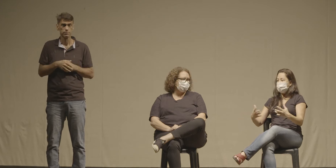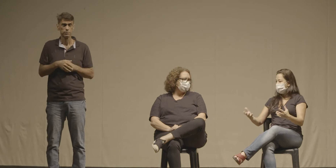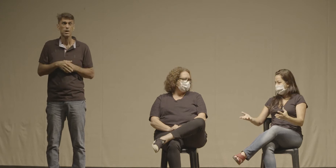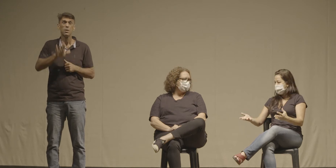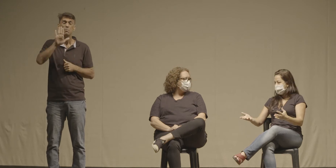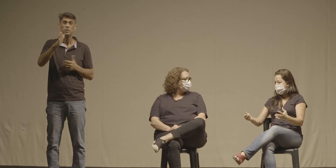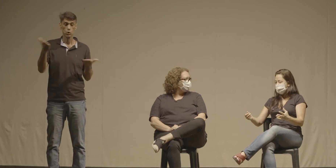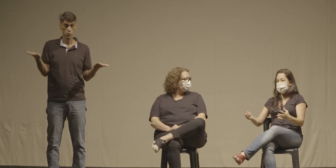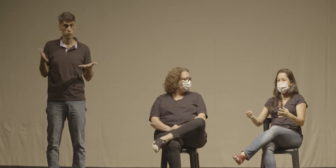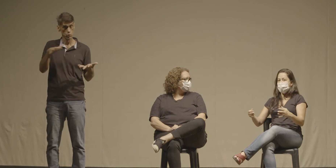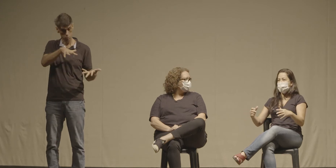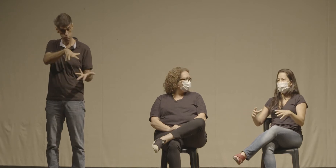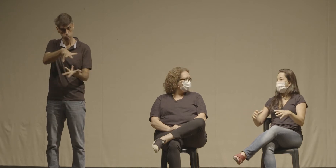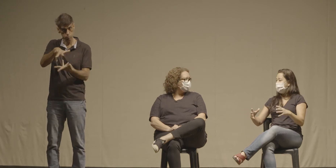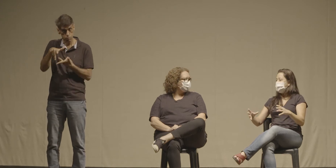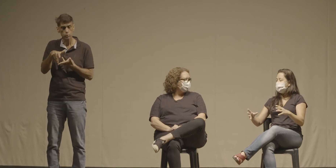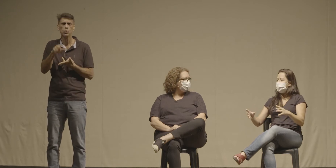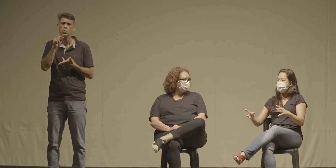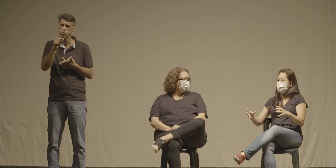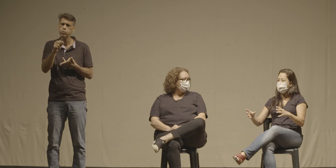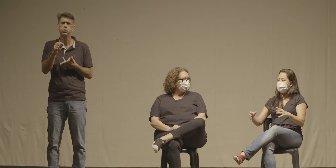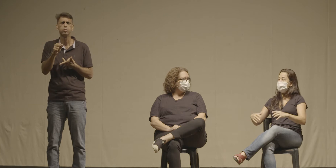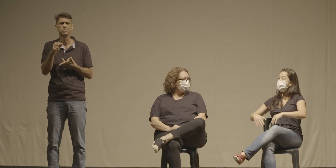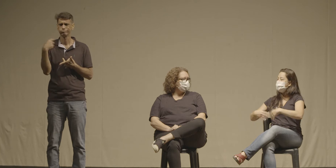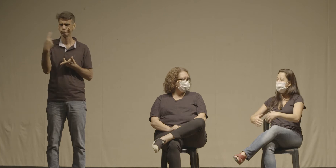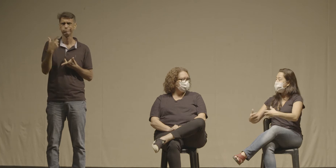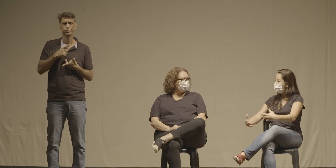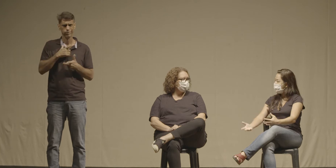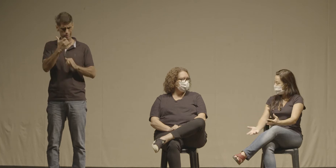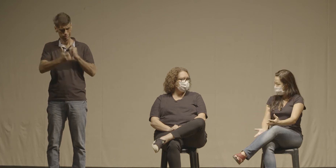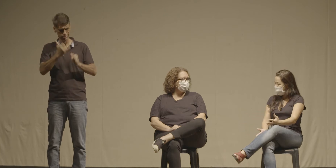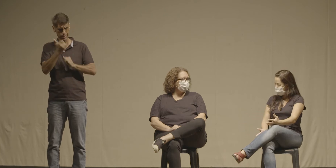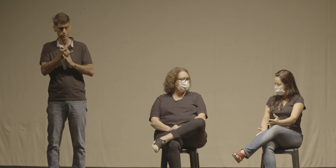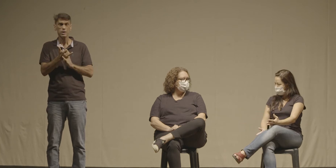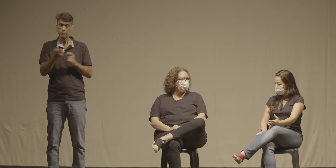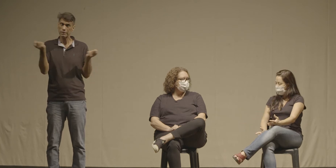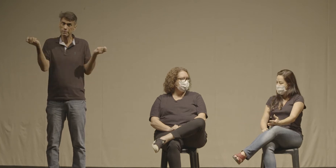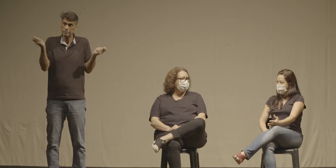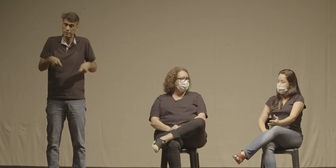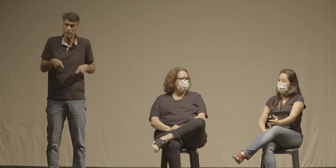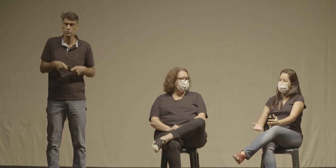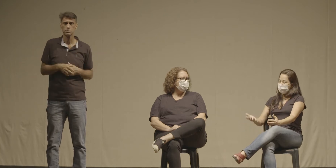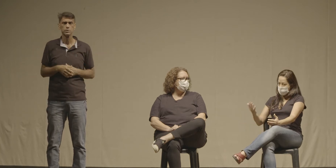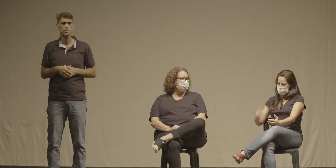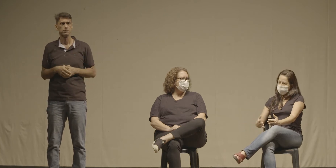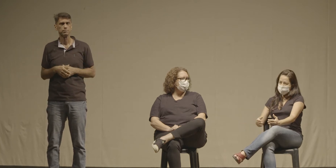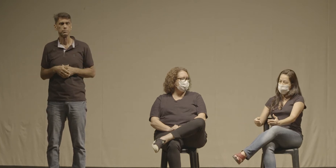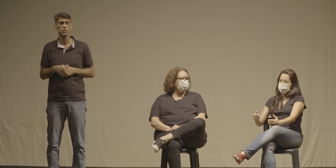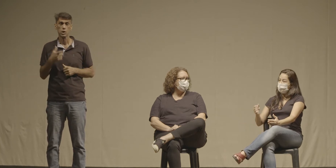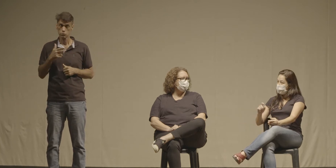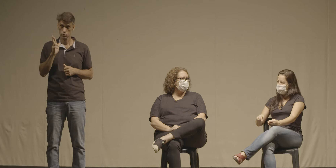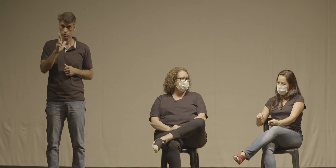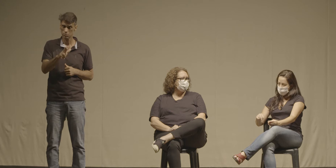com o mundo globalizado e com a internet, você tem mais possibilidades. Então, respondendo